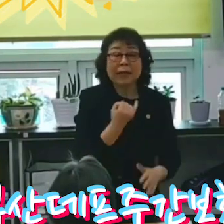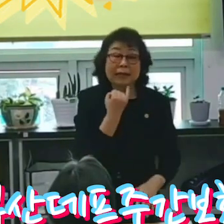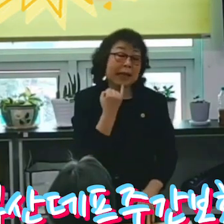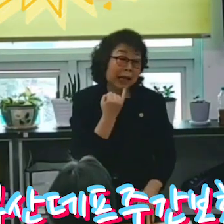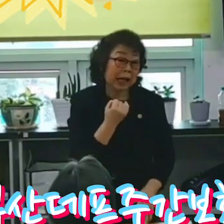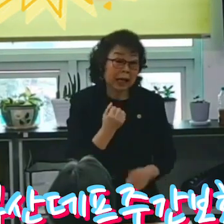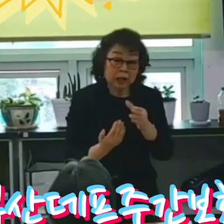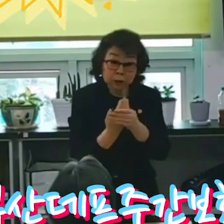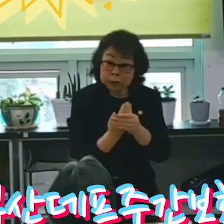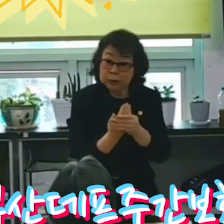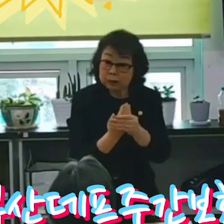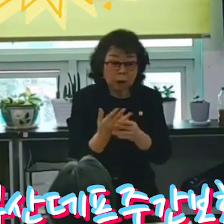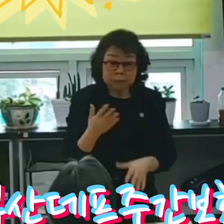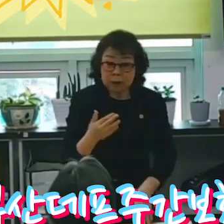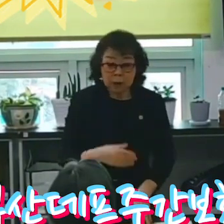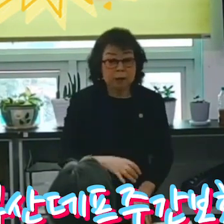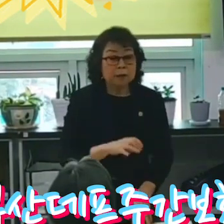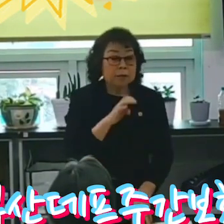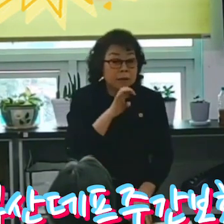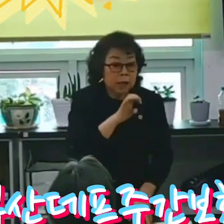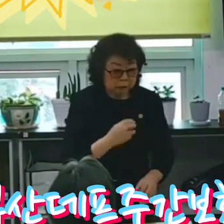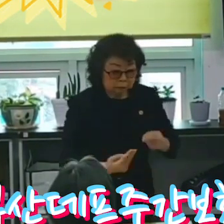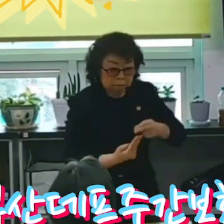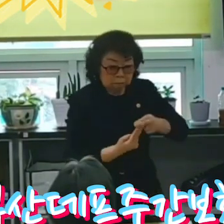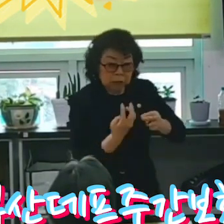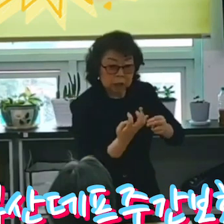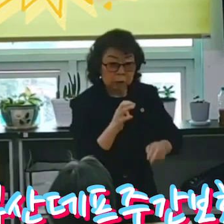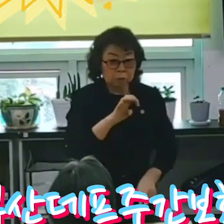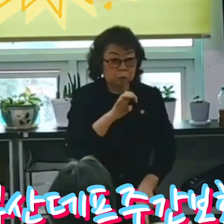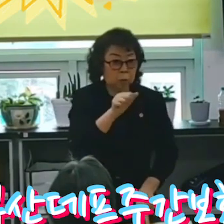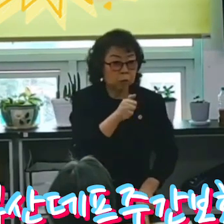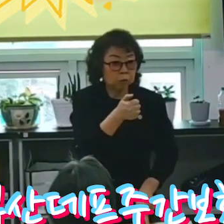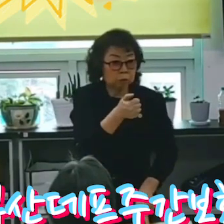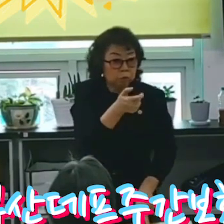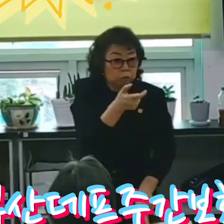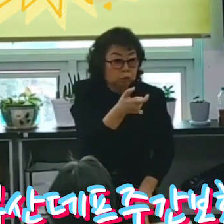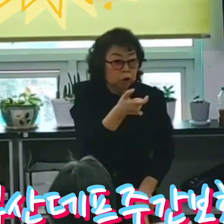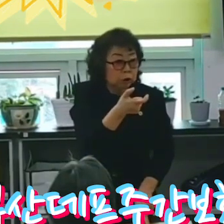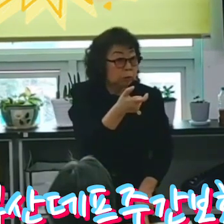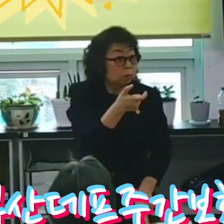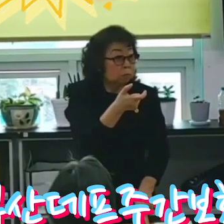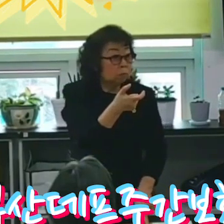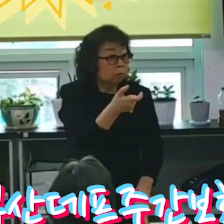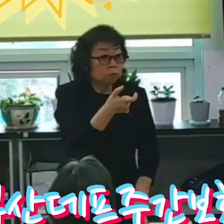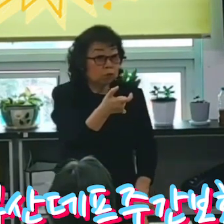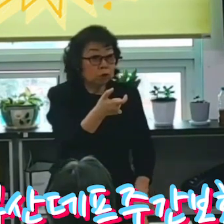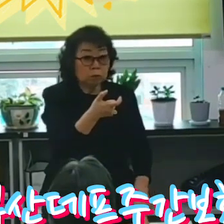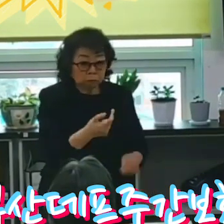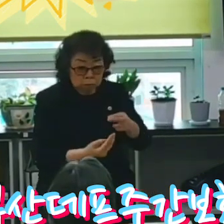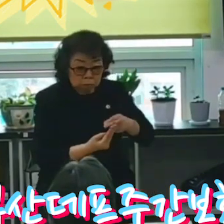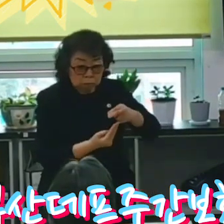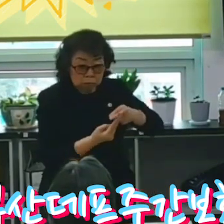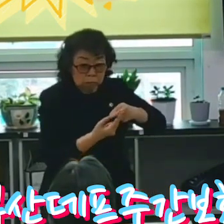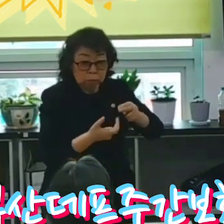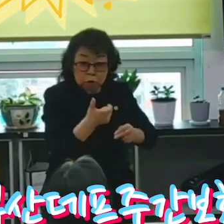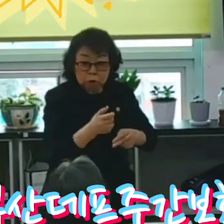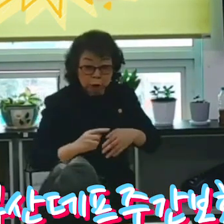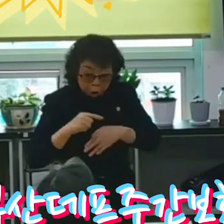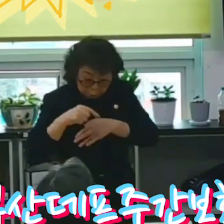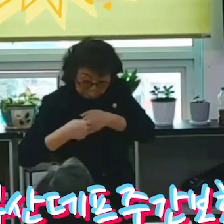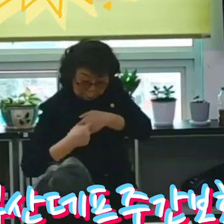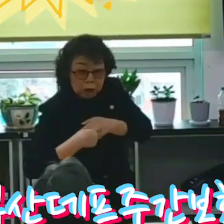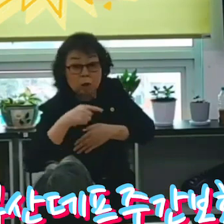않아요. 근데 40점, 4번, 5번, 6번, 60점 될 때까지 밖으로 나오는 건